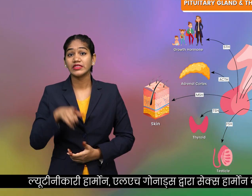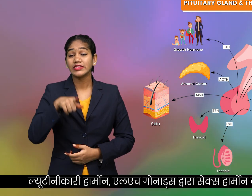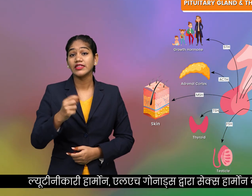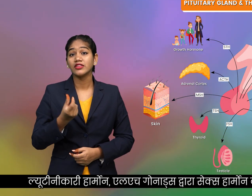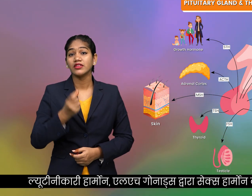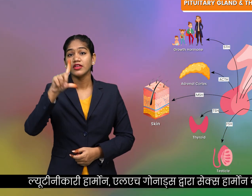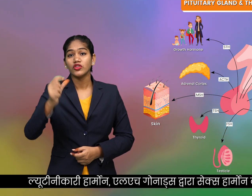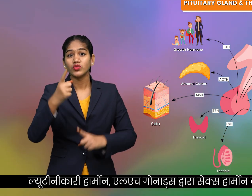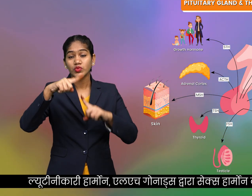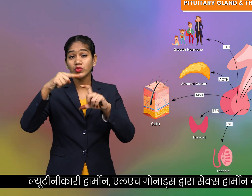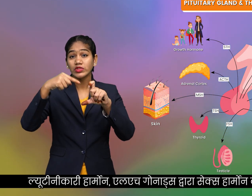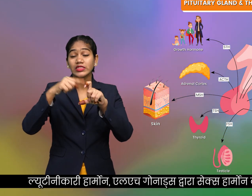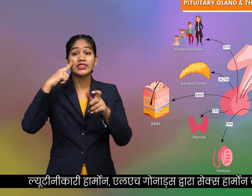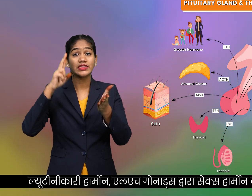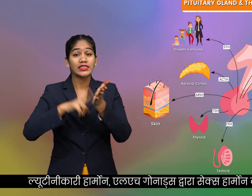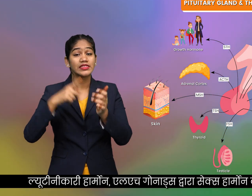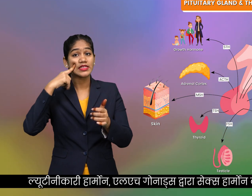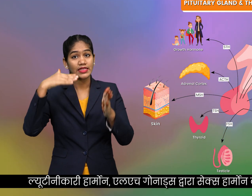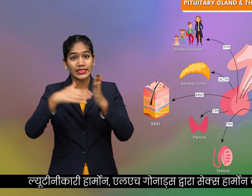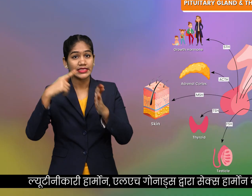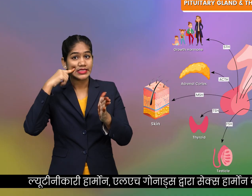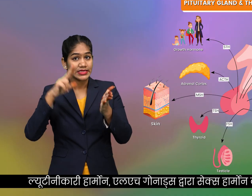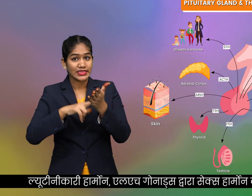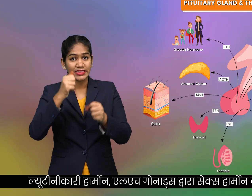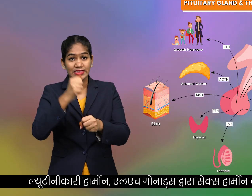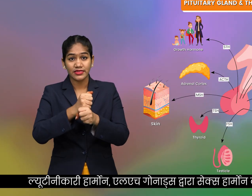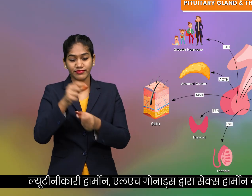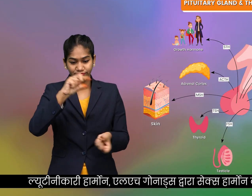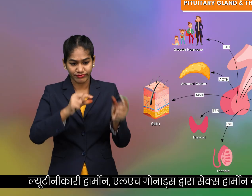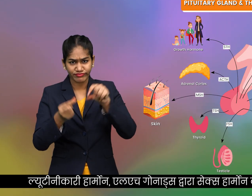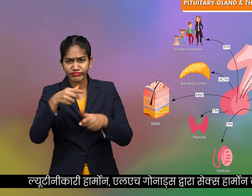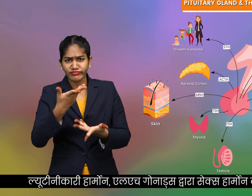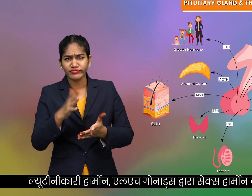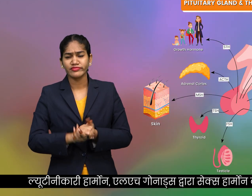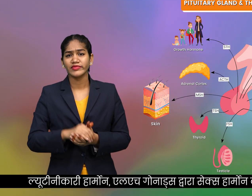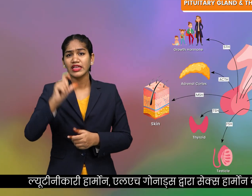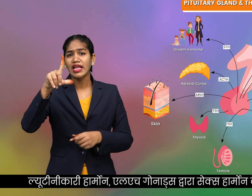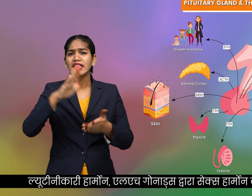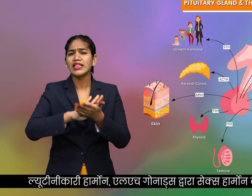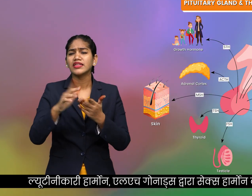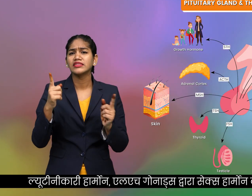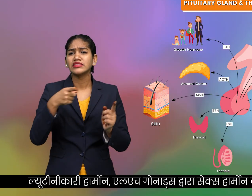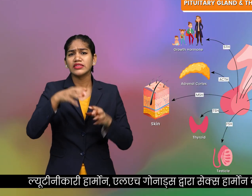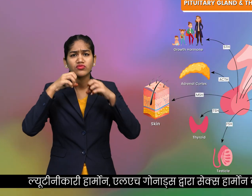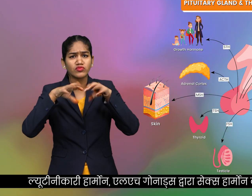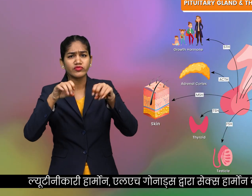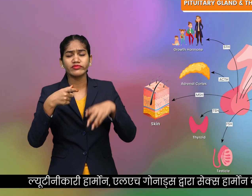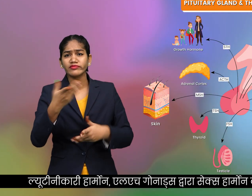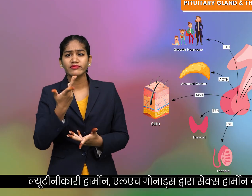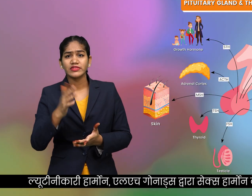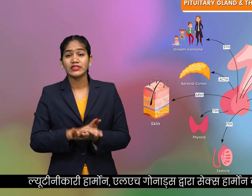ल्यूमिनेटाइजिंग हार्मोन LH गोनाड्स द्वारा सेक्स हार्मोन